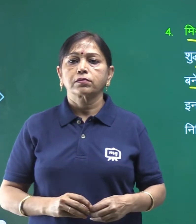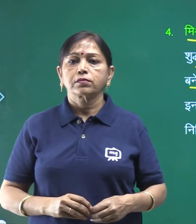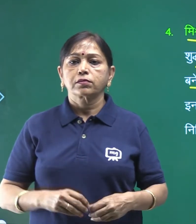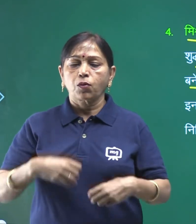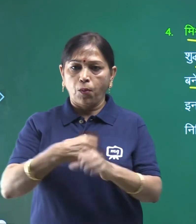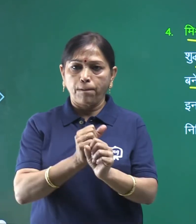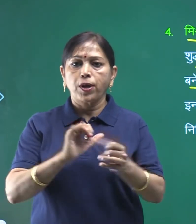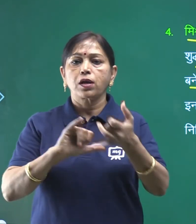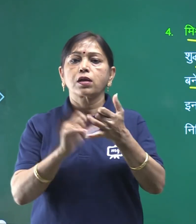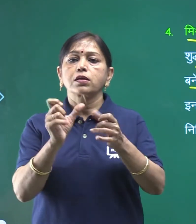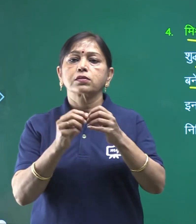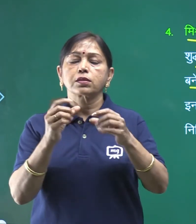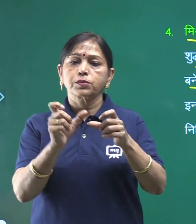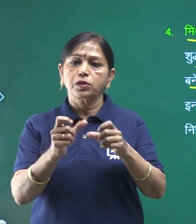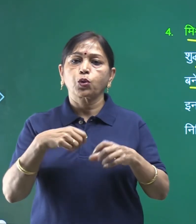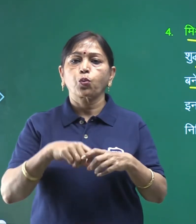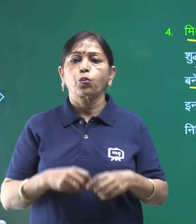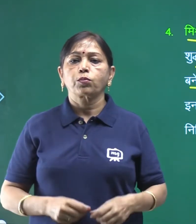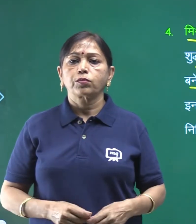बने पदार्थ को